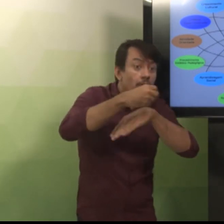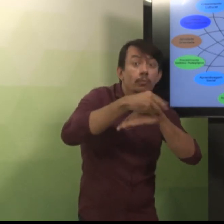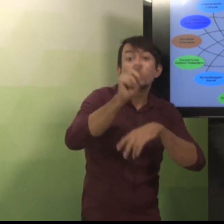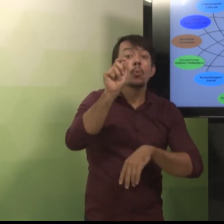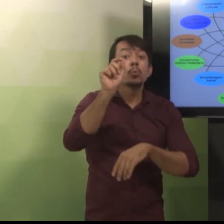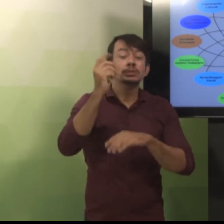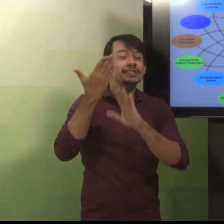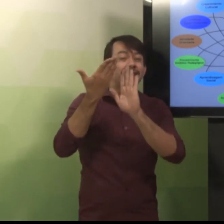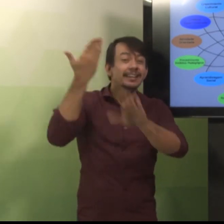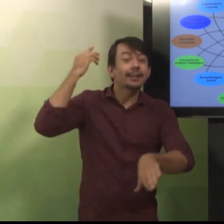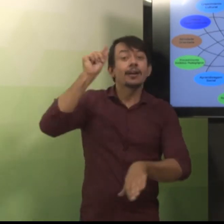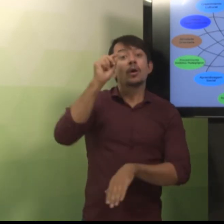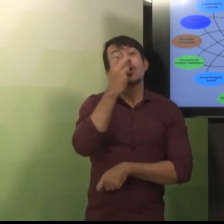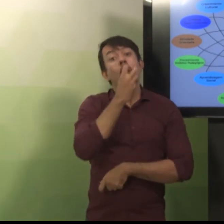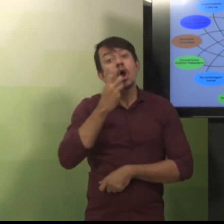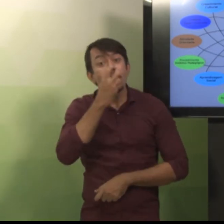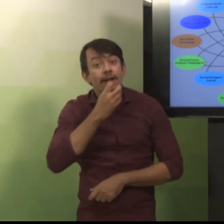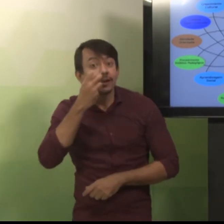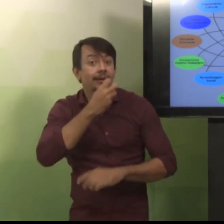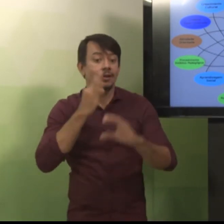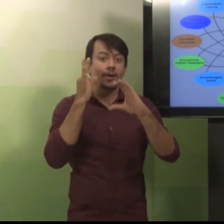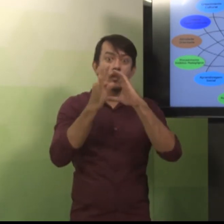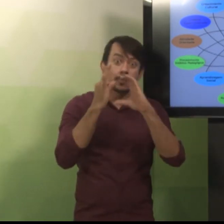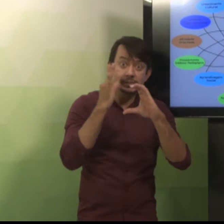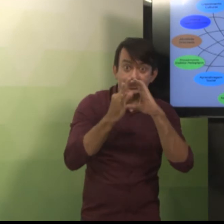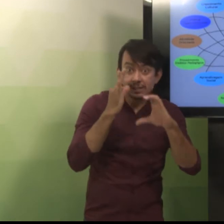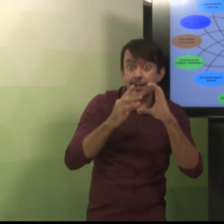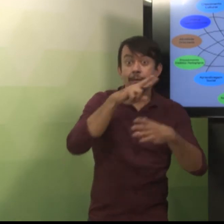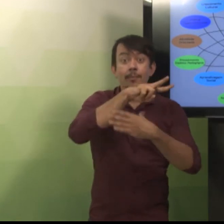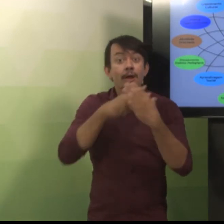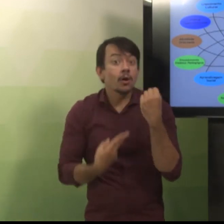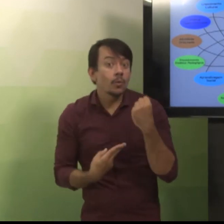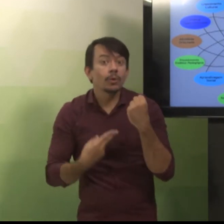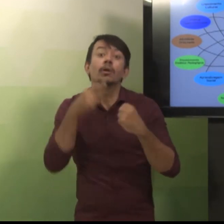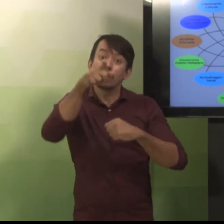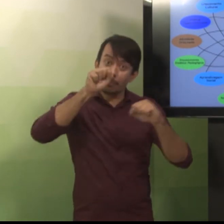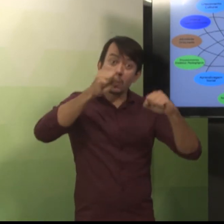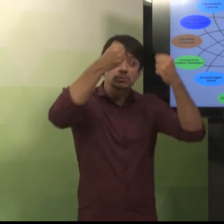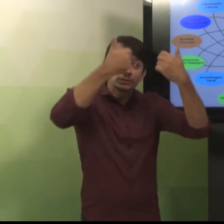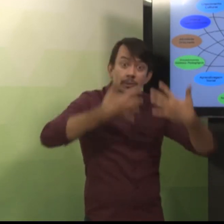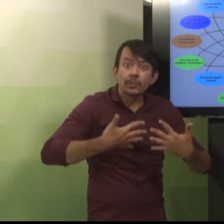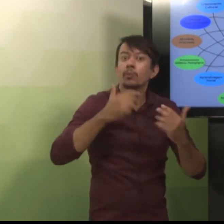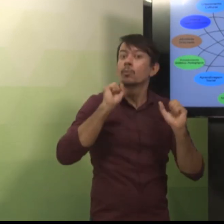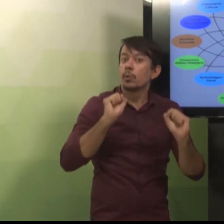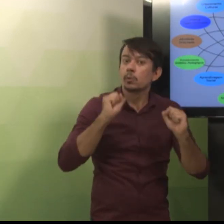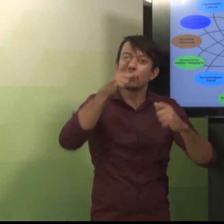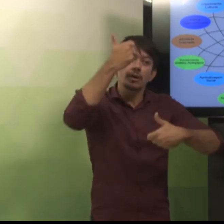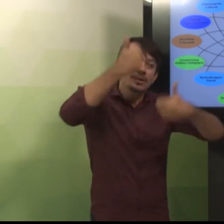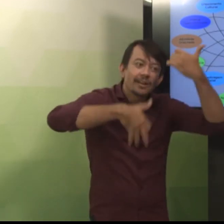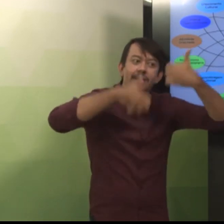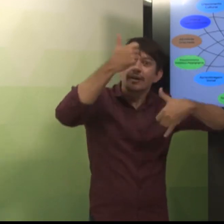essas informações para ele. Falar sobre a oralização, a comunicação total, o bilinguismo, eu posso explicá-lo isso.